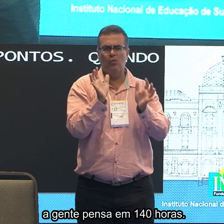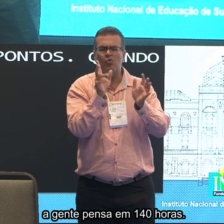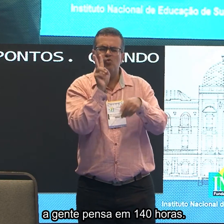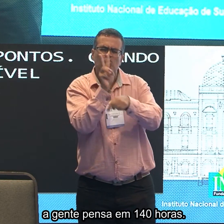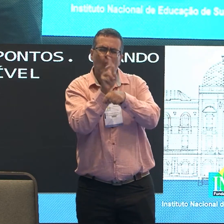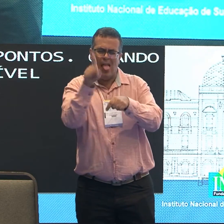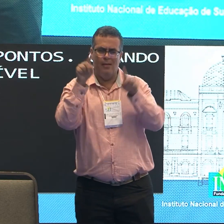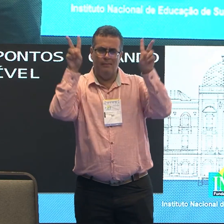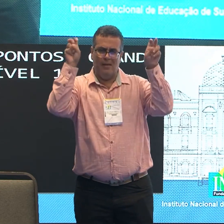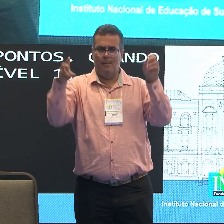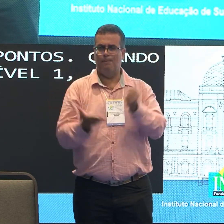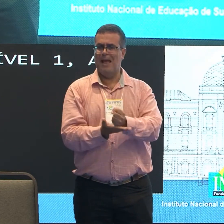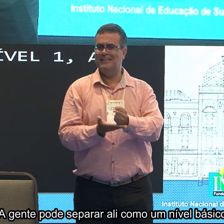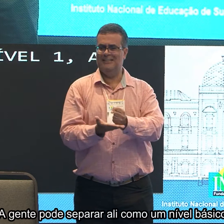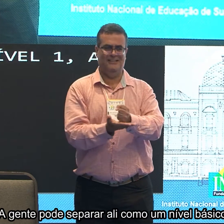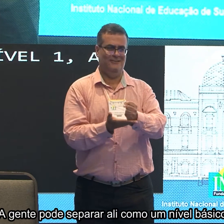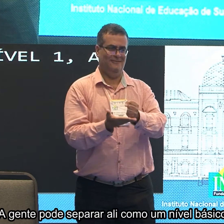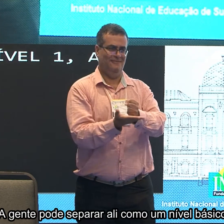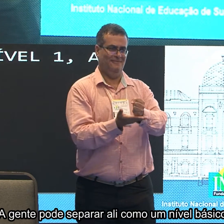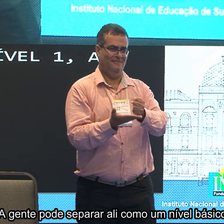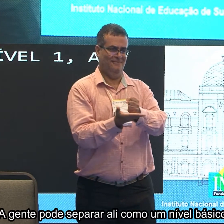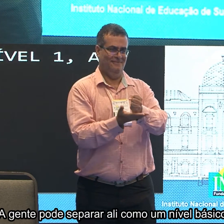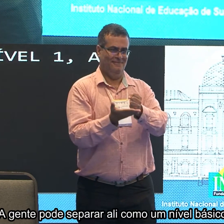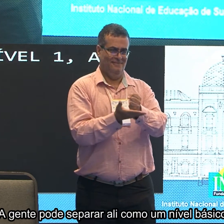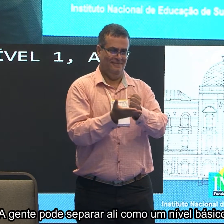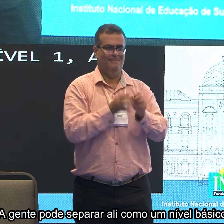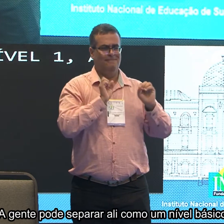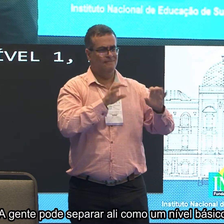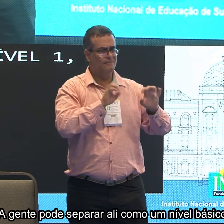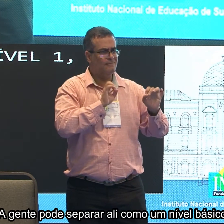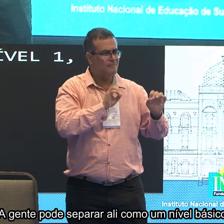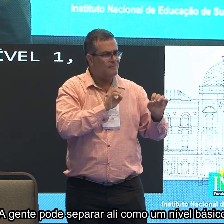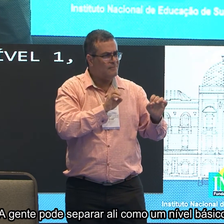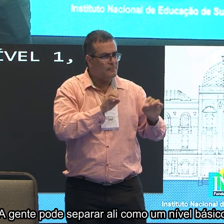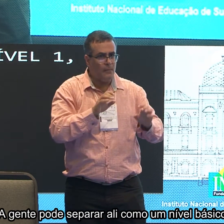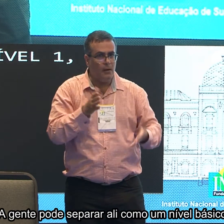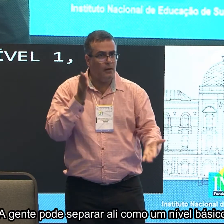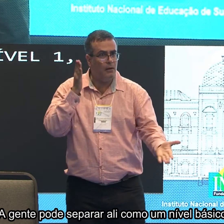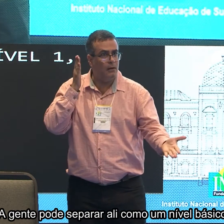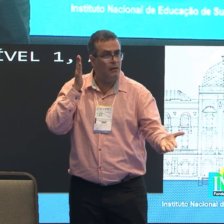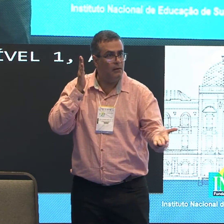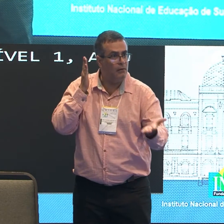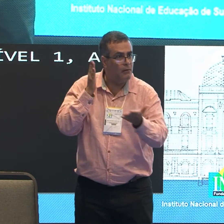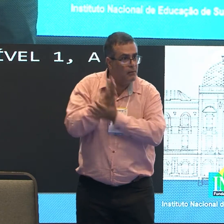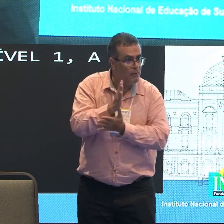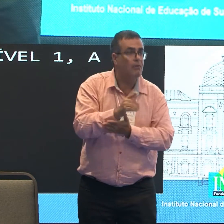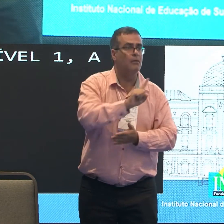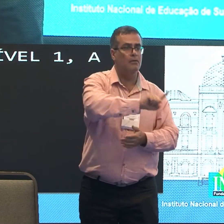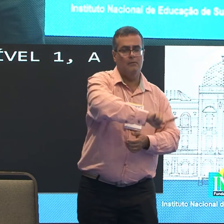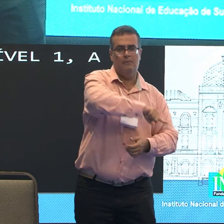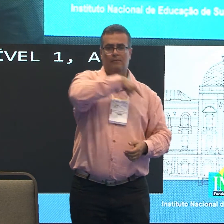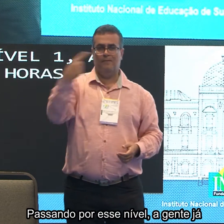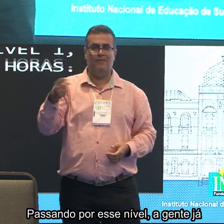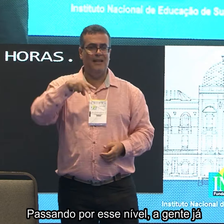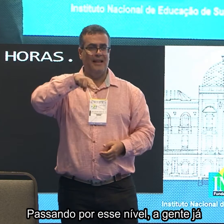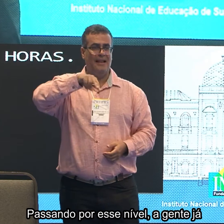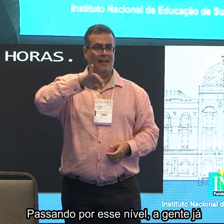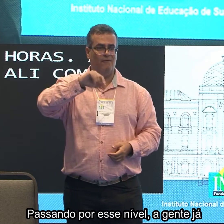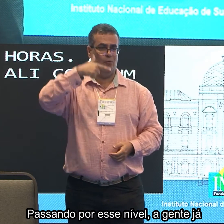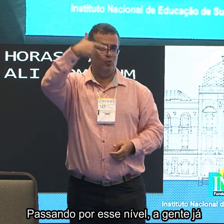horas. A gente pode separar ali como um nível básico, por exemplo. E passando por